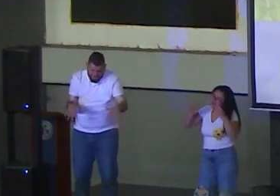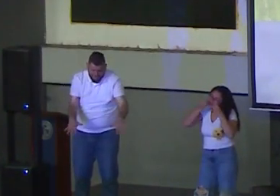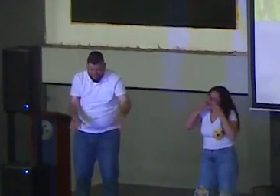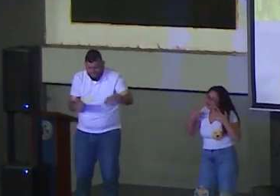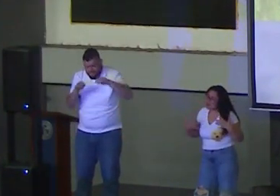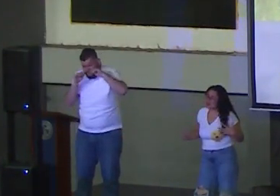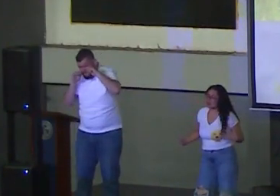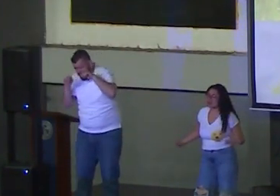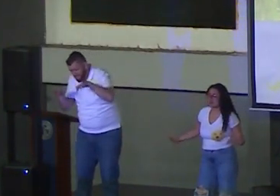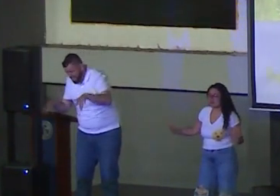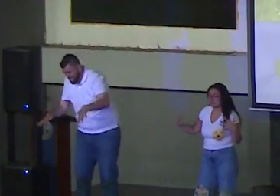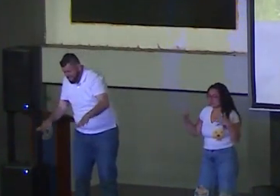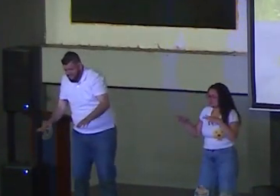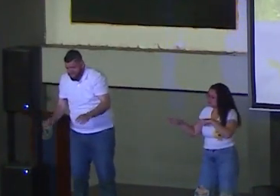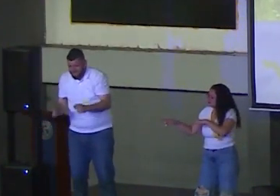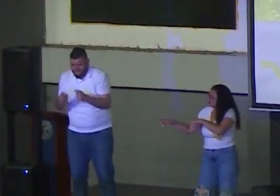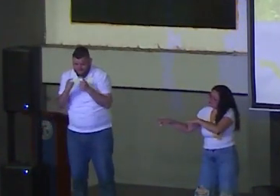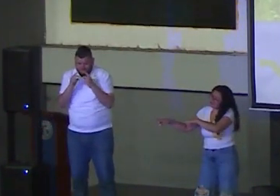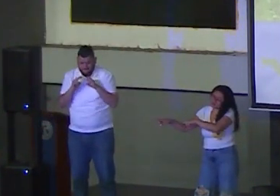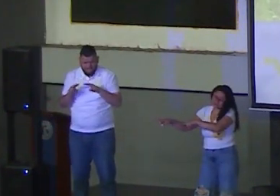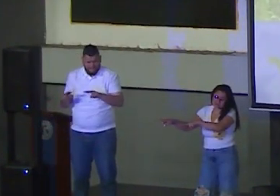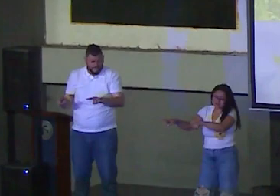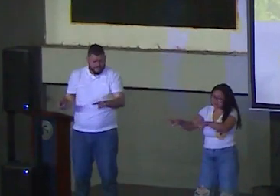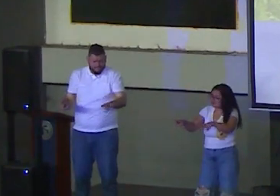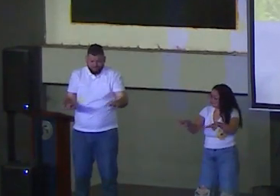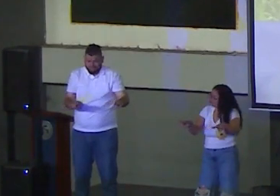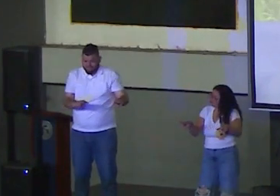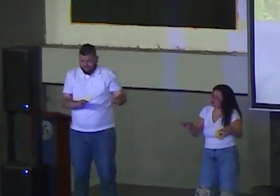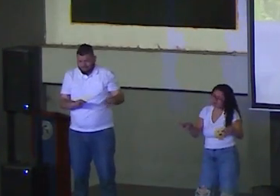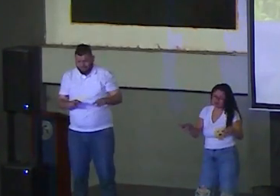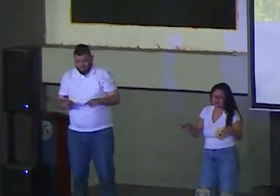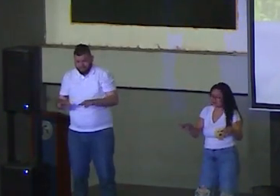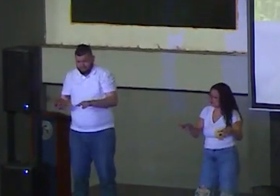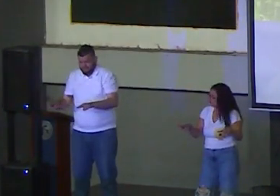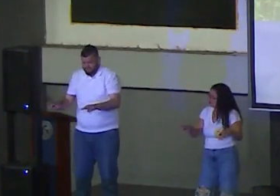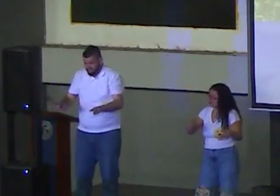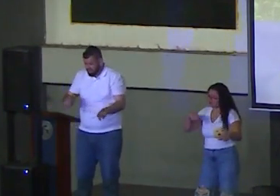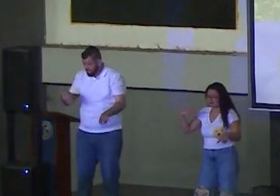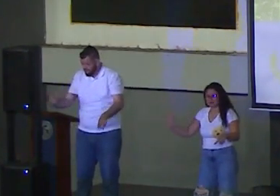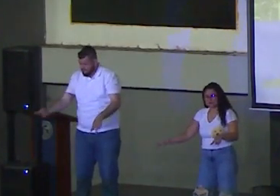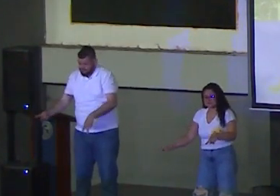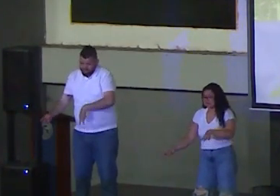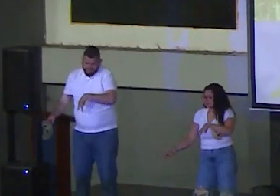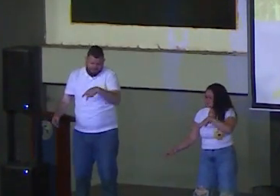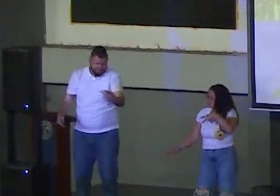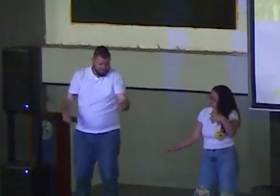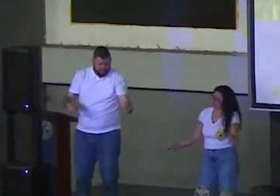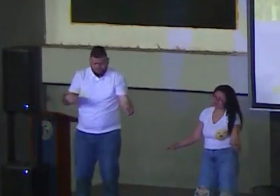Thank you.